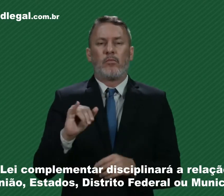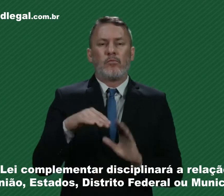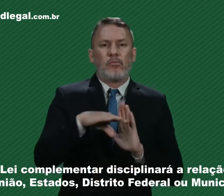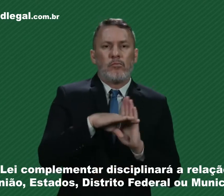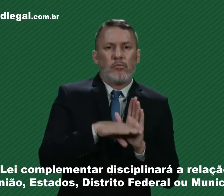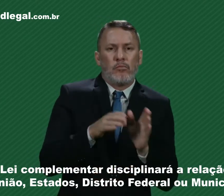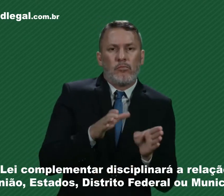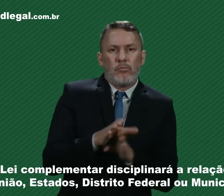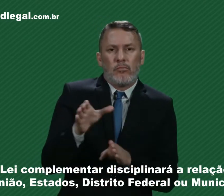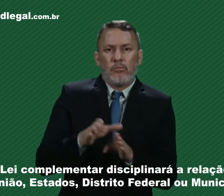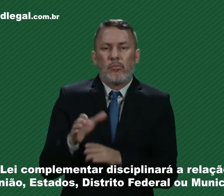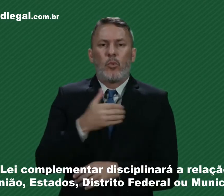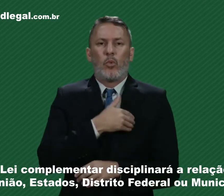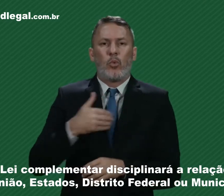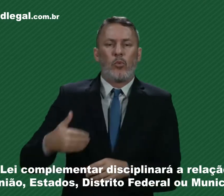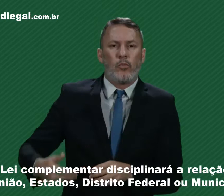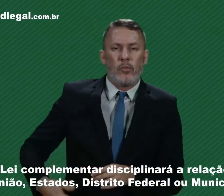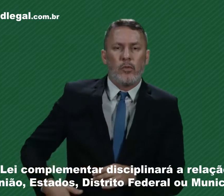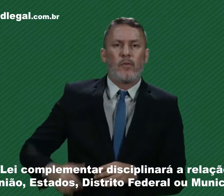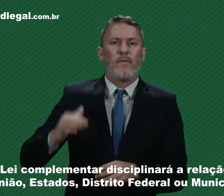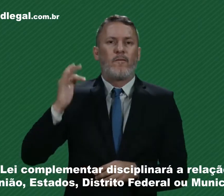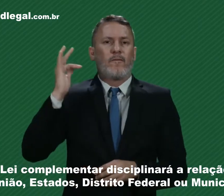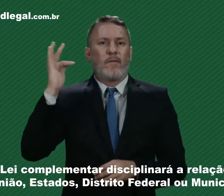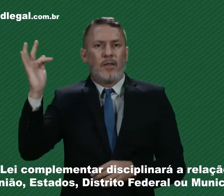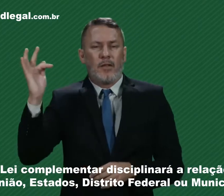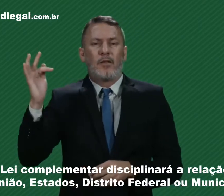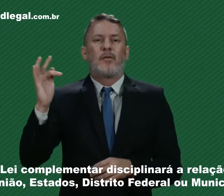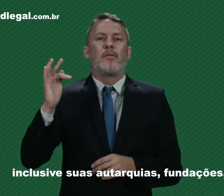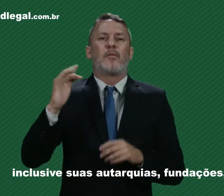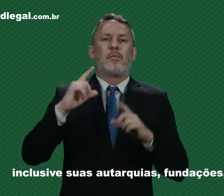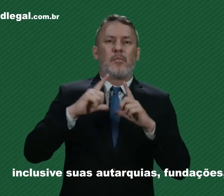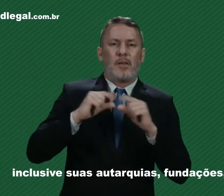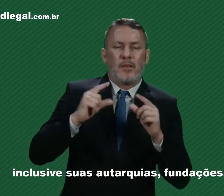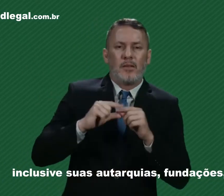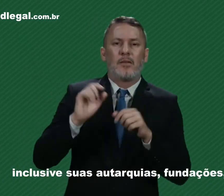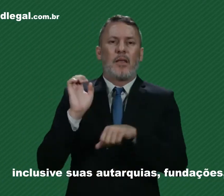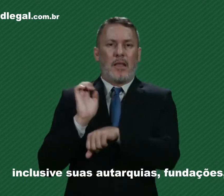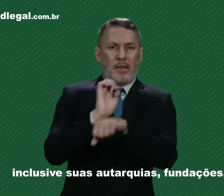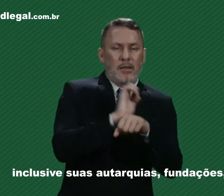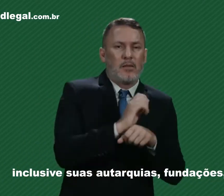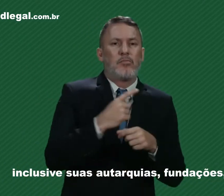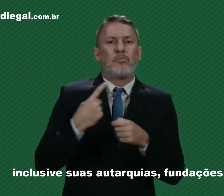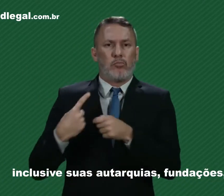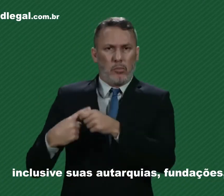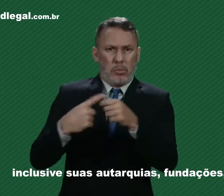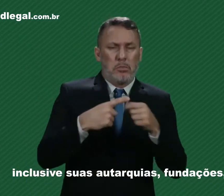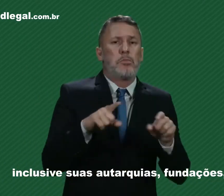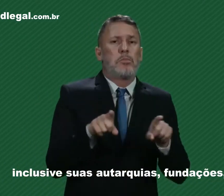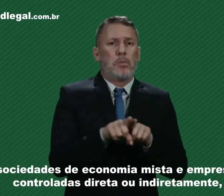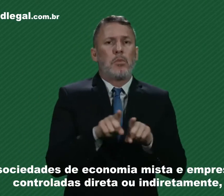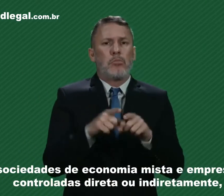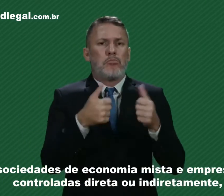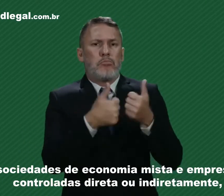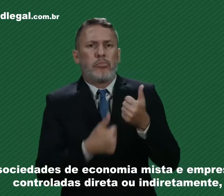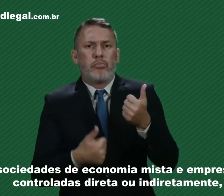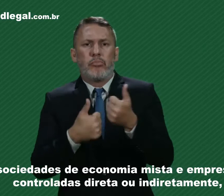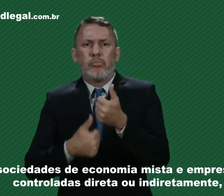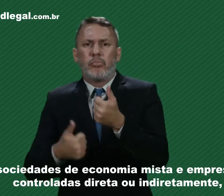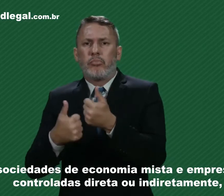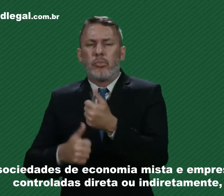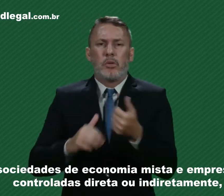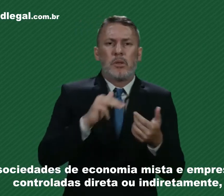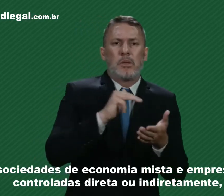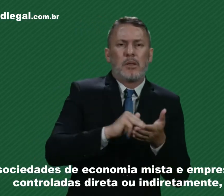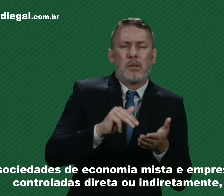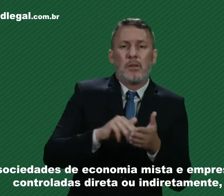a União, Estados, Distrito Federal ou municípios, inclusive suas autarquias, fundações, sociedades de